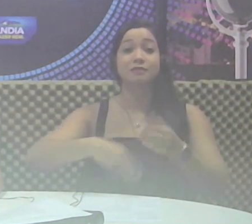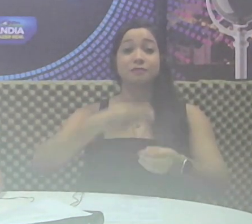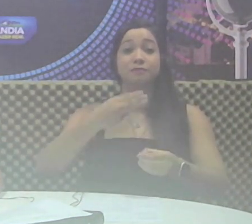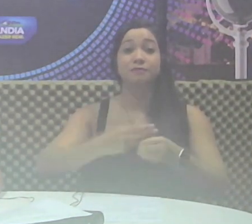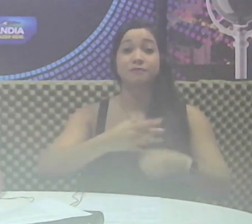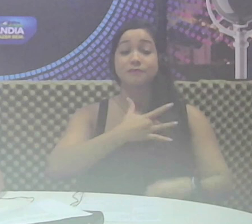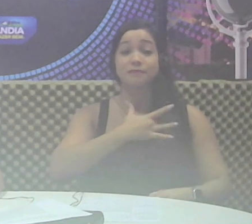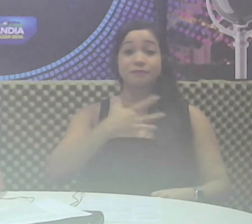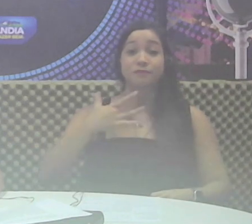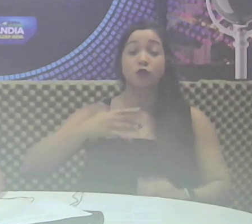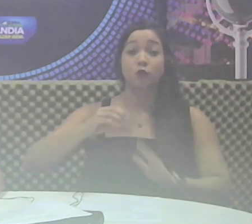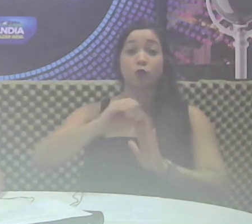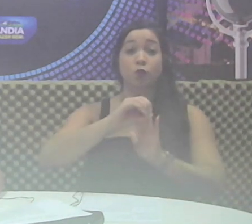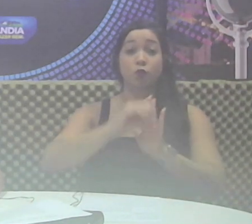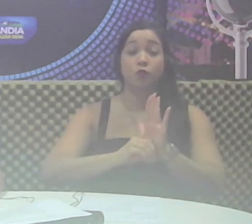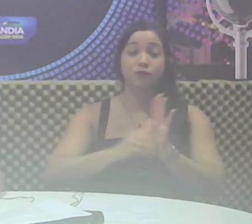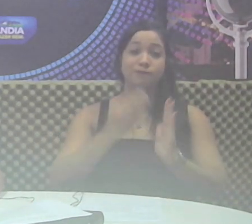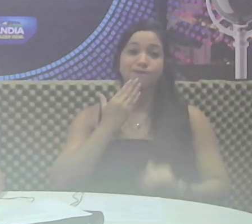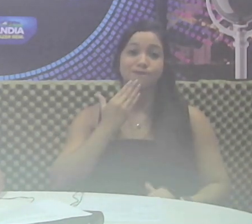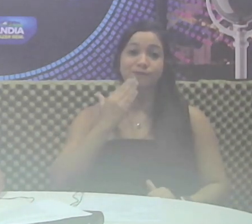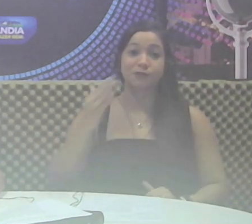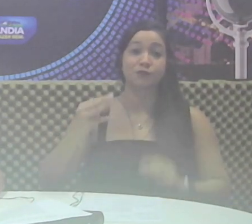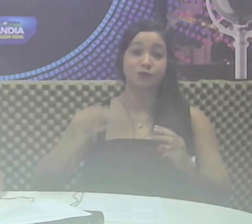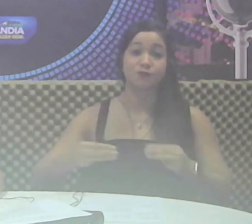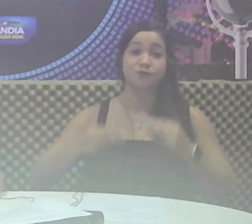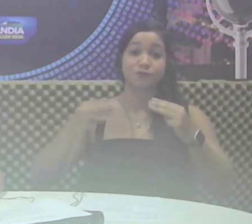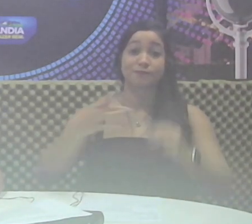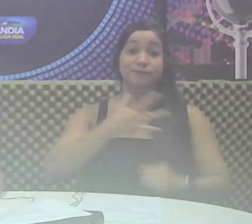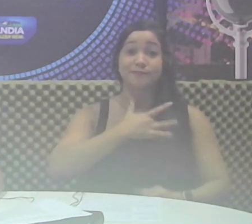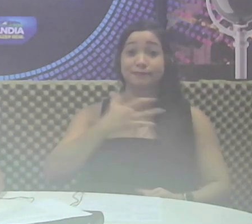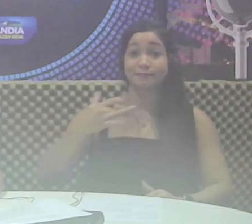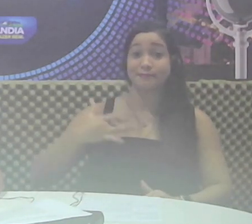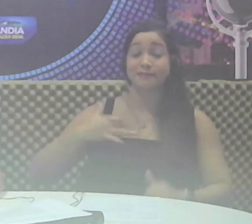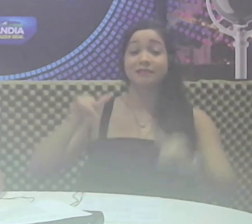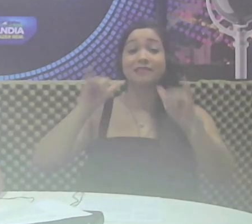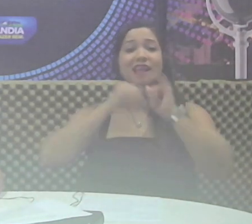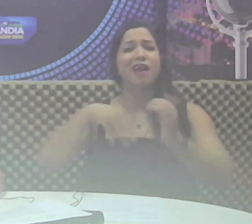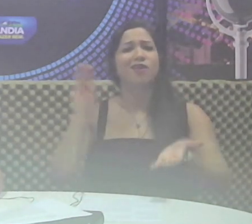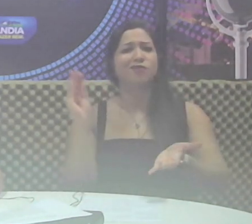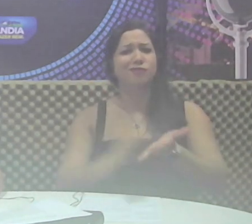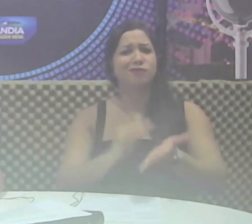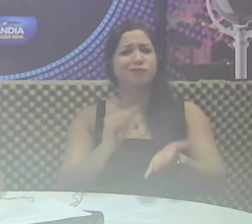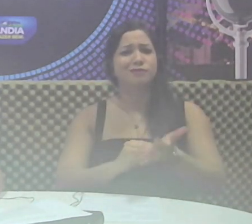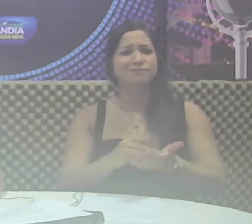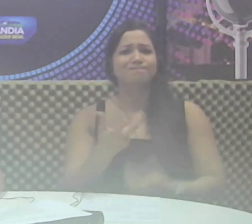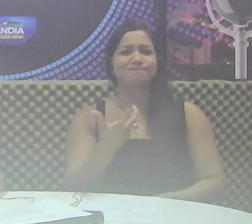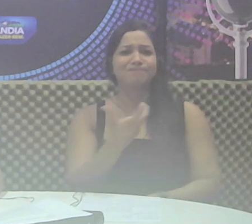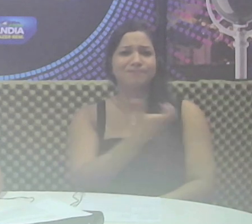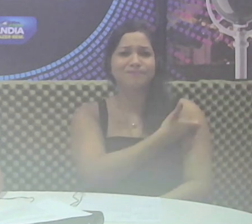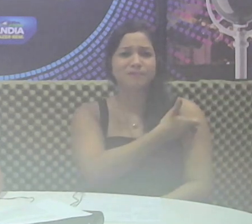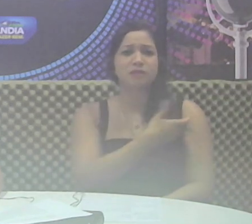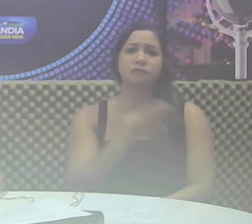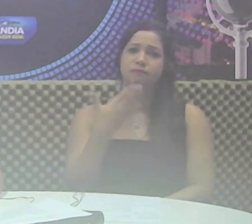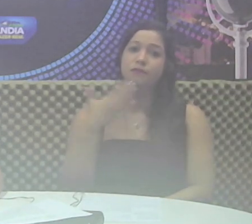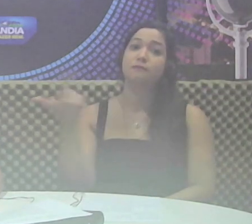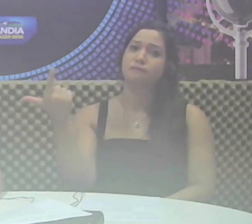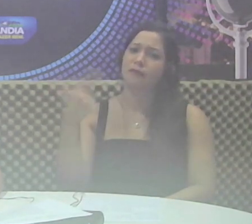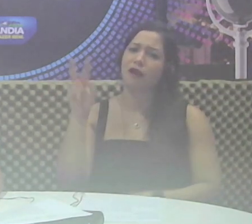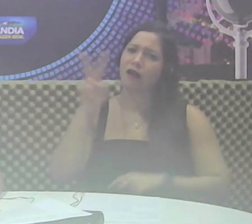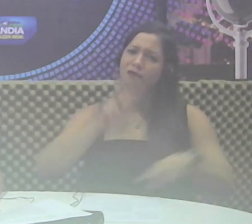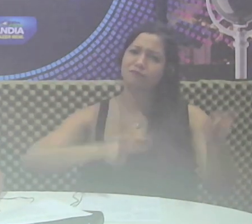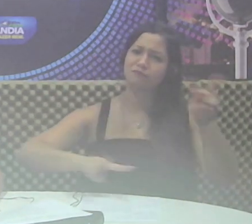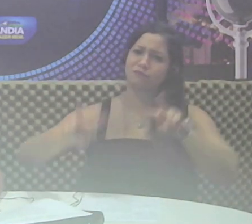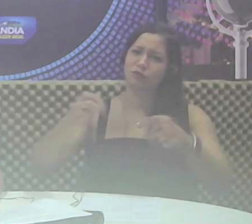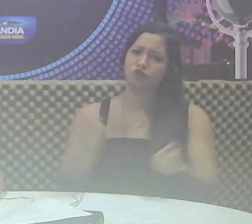enviou ofício ao Ministério da Saúde, alertando sobre a insuficiência de doses e solicitando revisão da